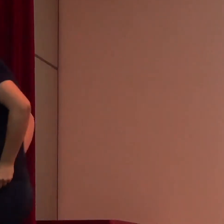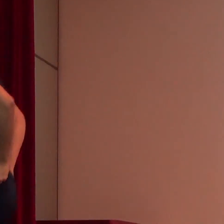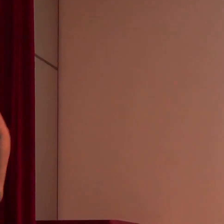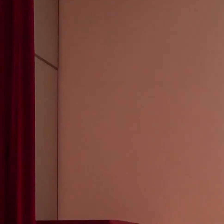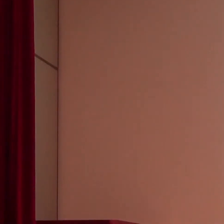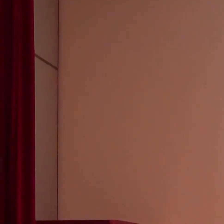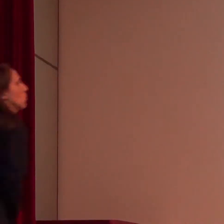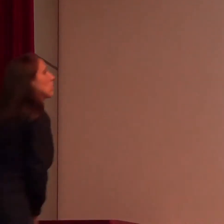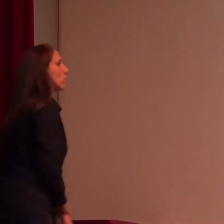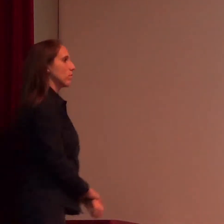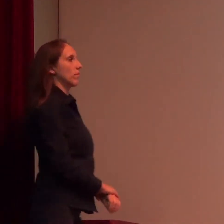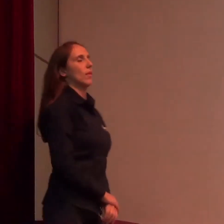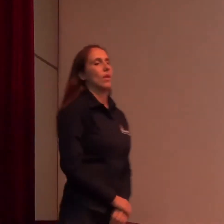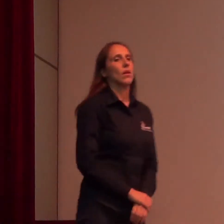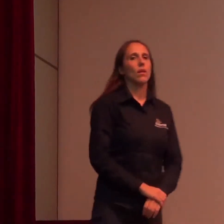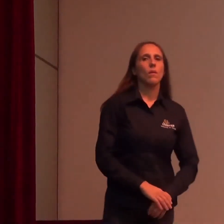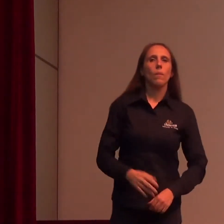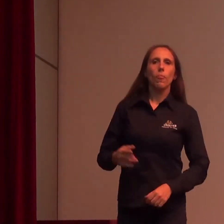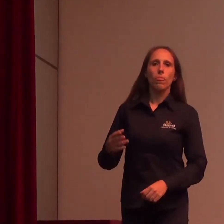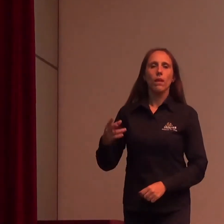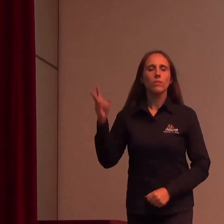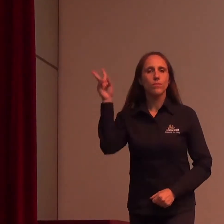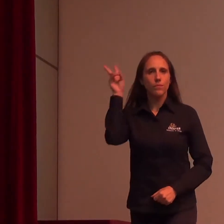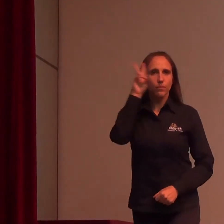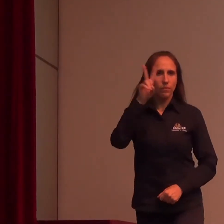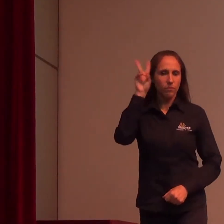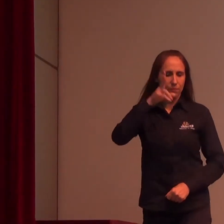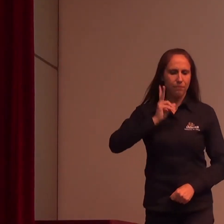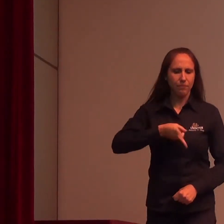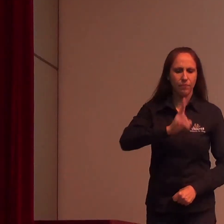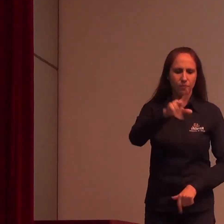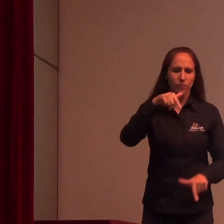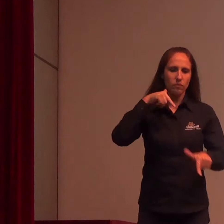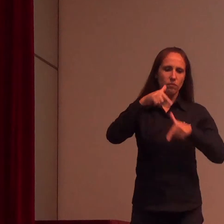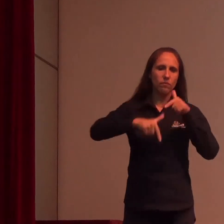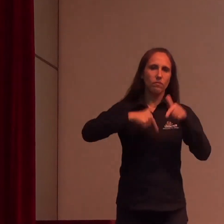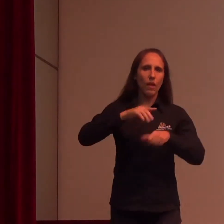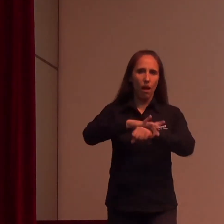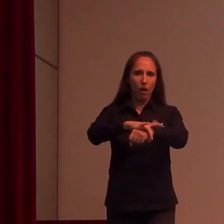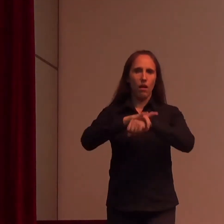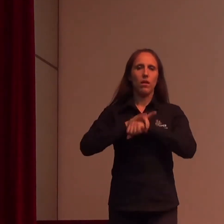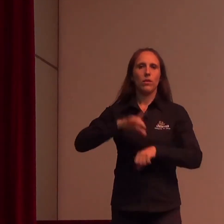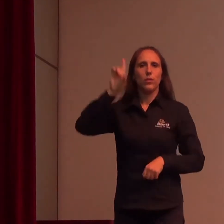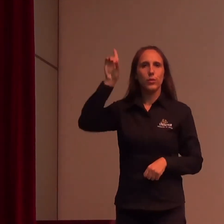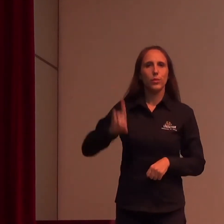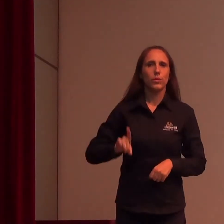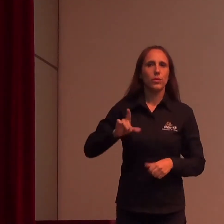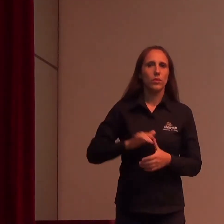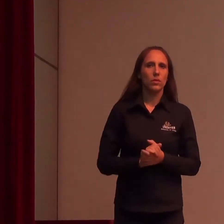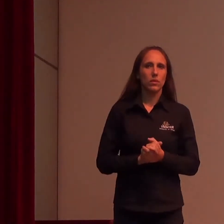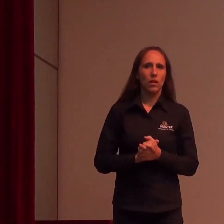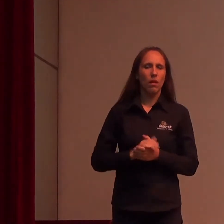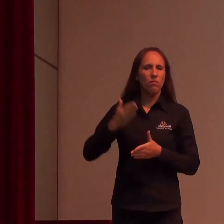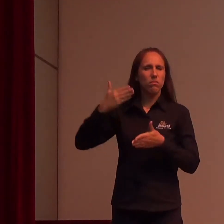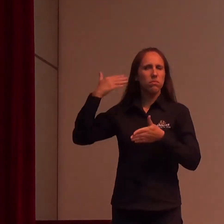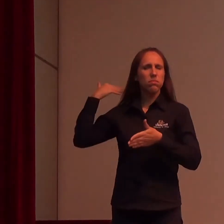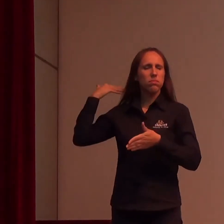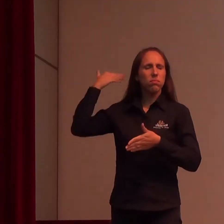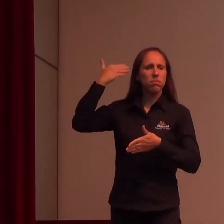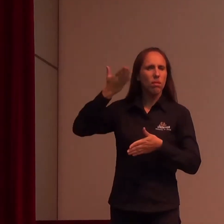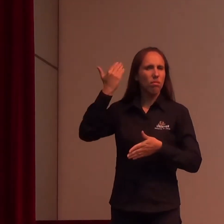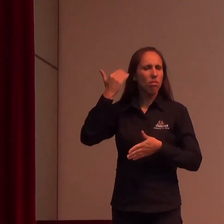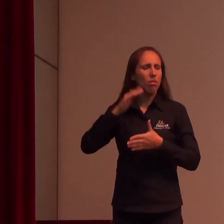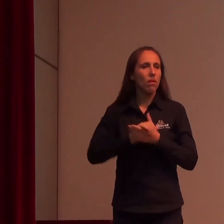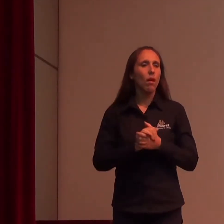de fato, né? Eu lembro, eu sempre trabalhei na questão de garantia dos direitos e algum tempo atrás eu